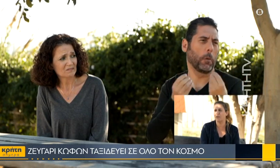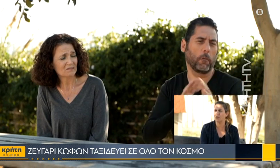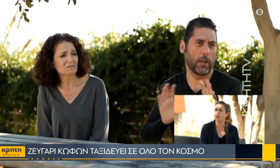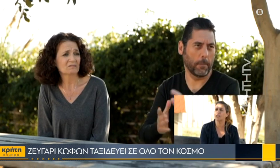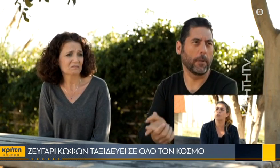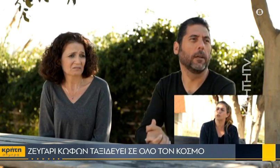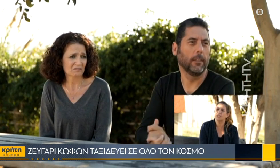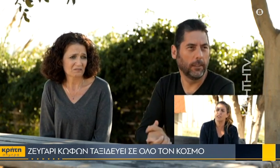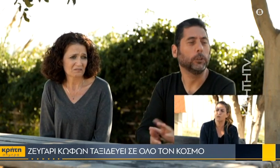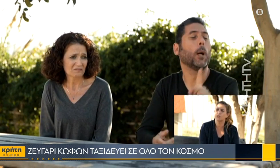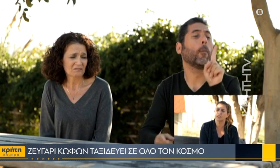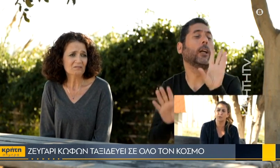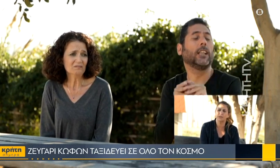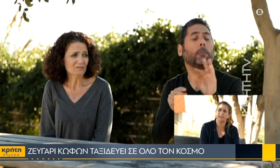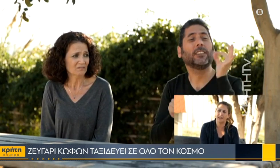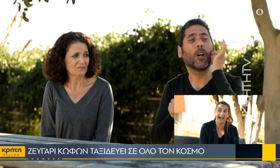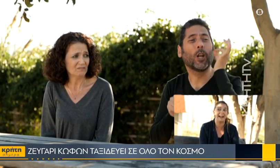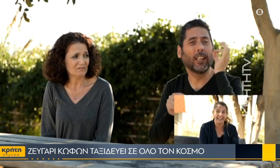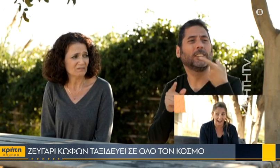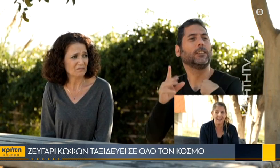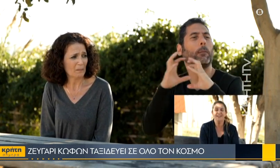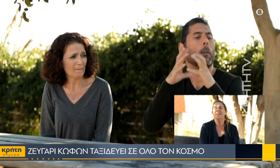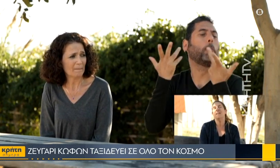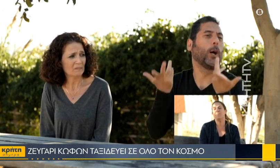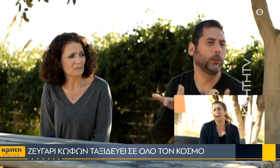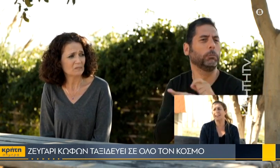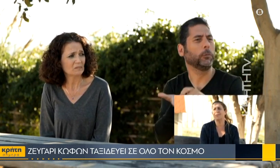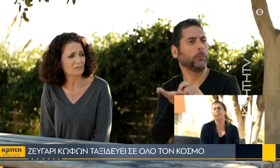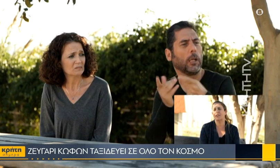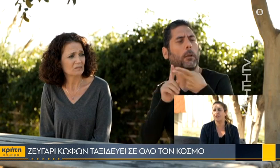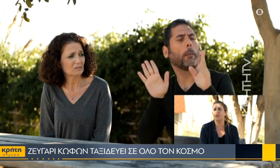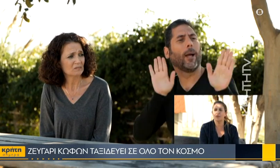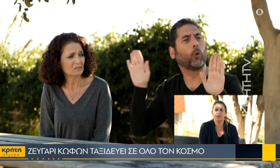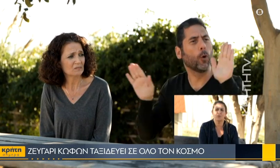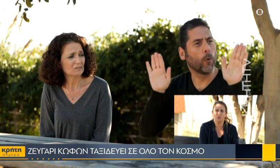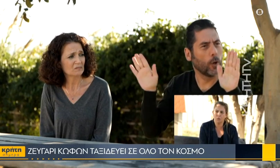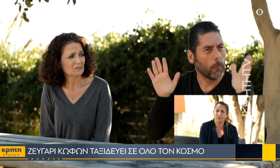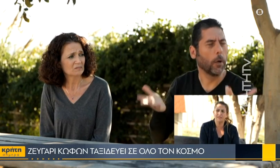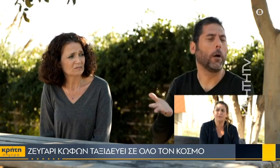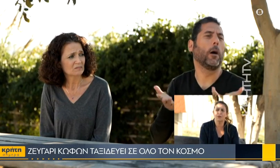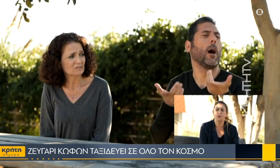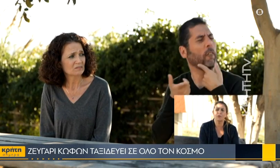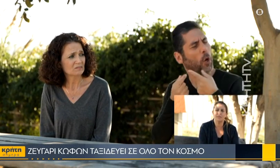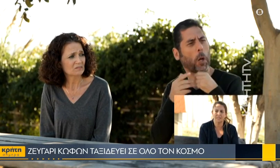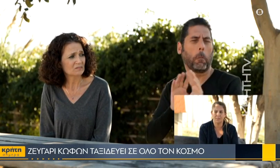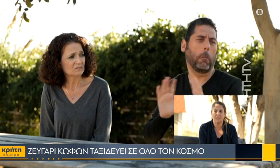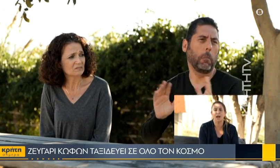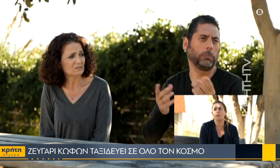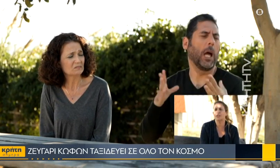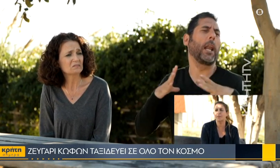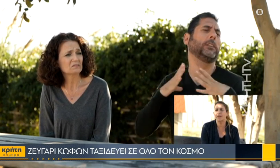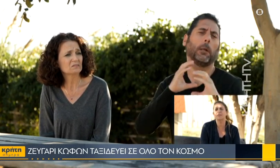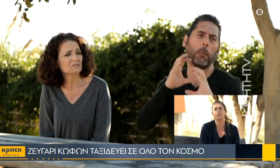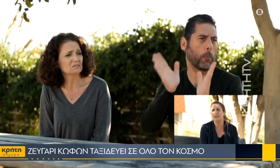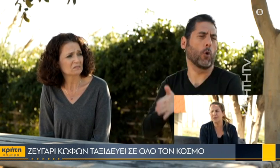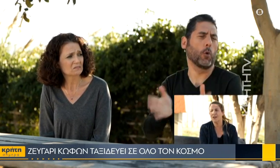πολύ εύκολο, γιατί όπως εσείς οι ακούντες χρησιμοποιείτε τα αγγλικά, υπάρχουν τα διεθνή νοήματα που μας βοηθούν και εμάς να επικοινωνούμε μεταξύ μας. Από